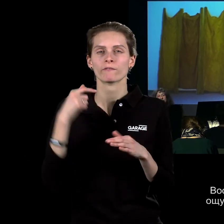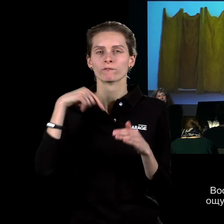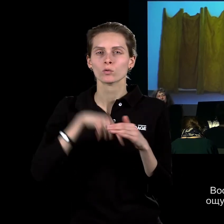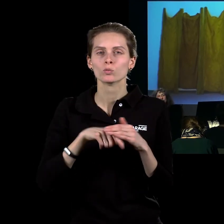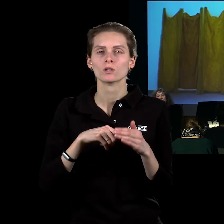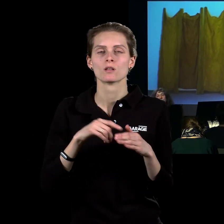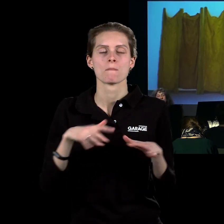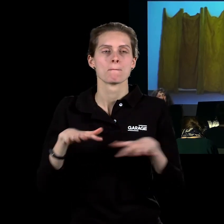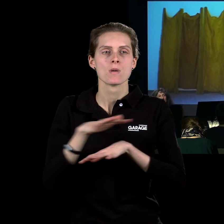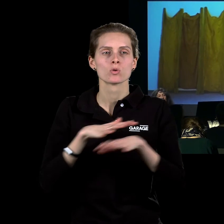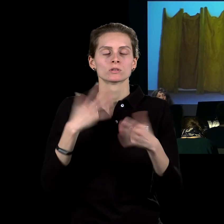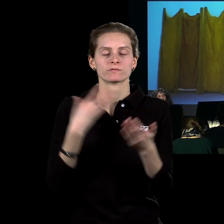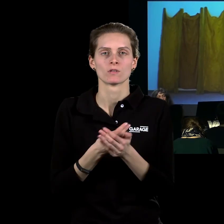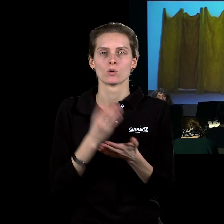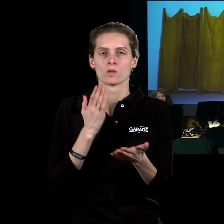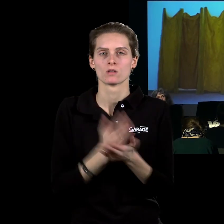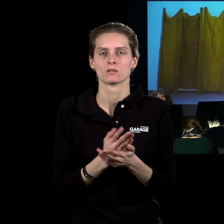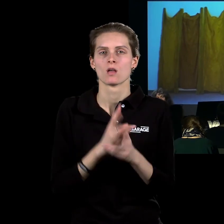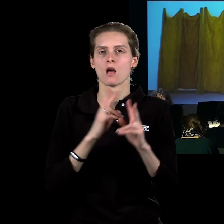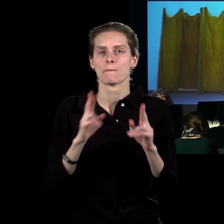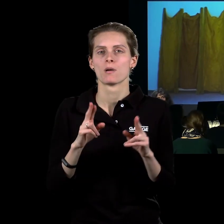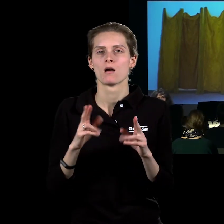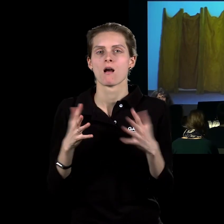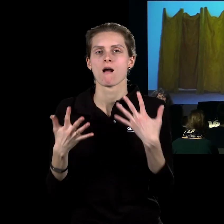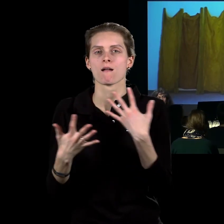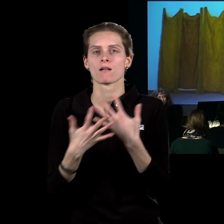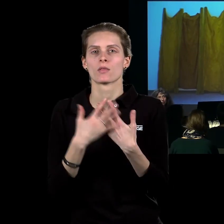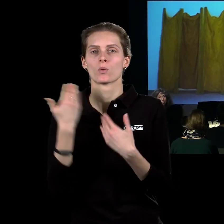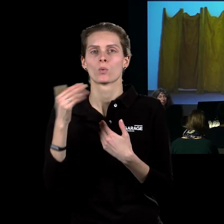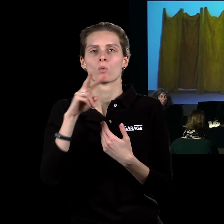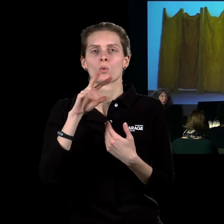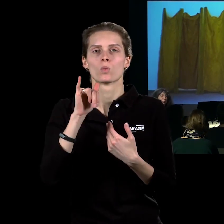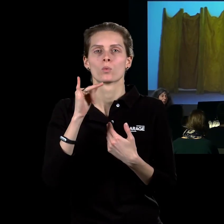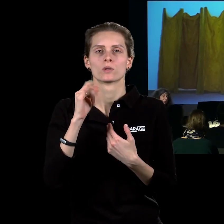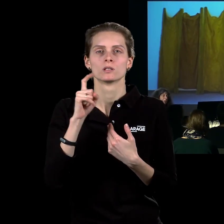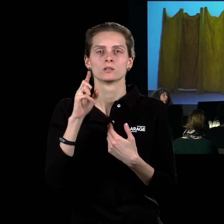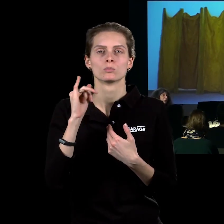внутреннего пространства, да, как и выставка, как и клетки Луис Буржуа, которые вы все видели, вот это